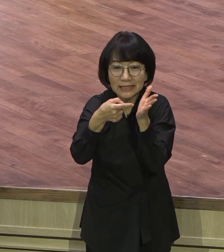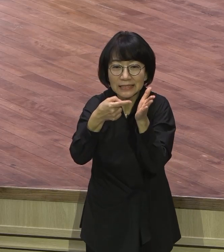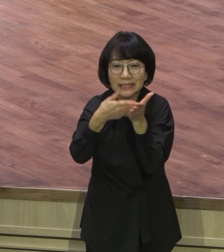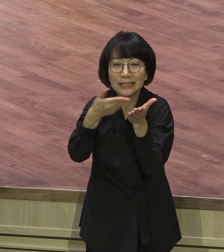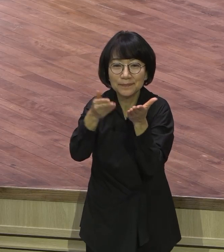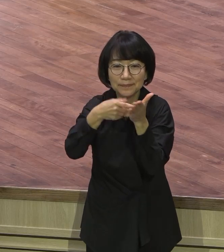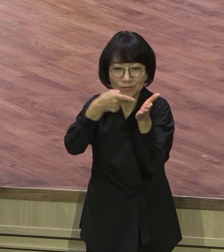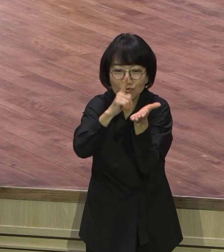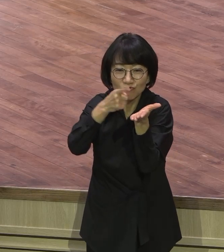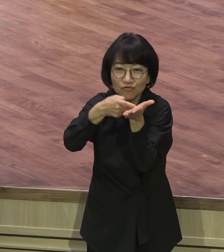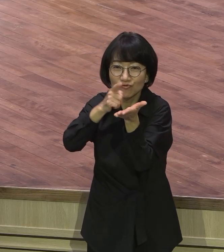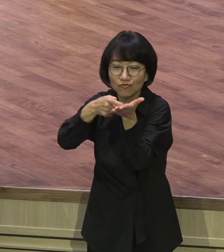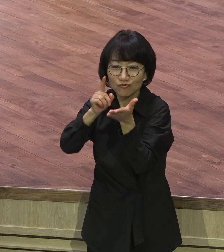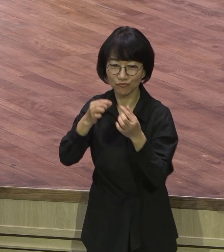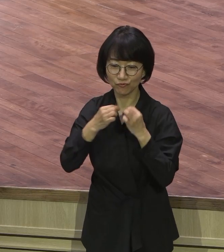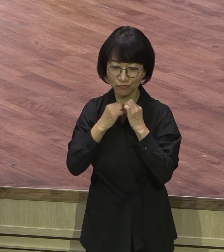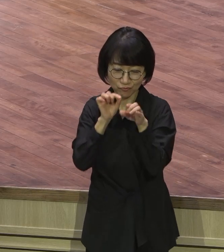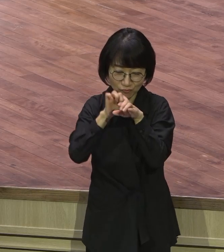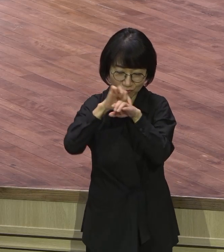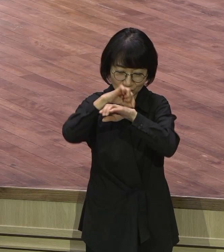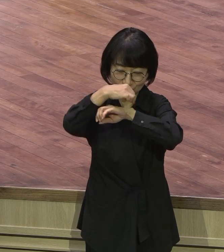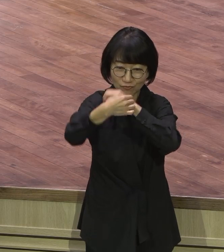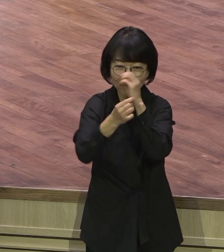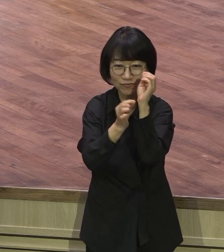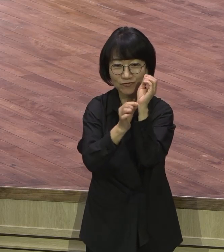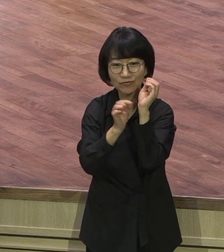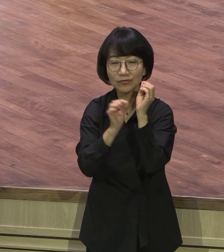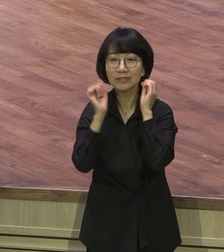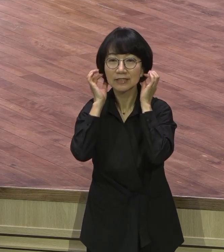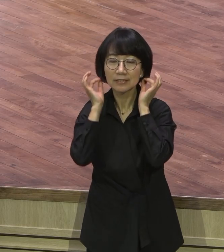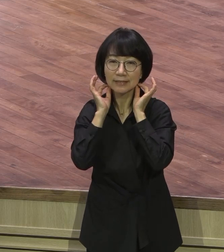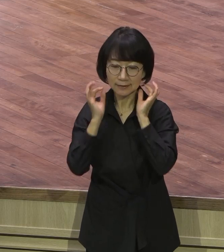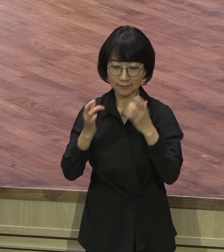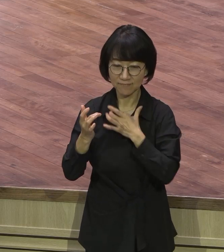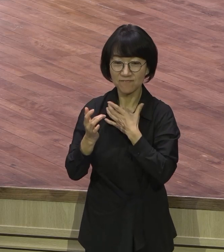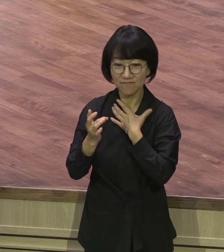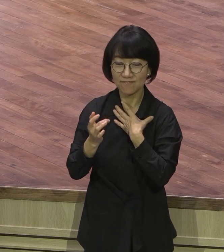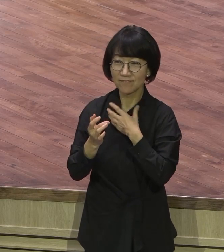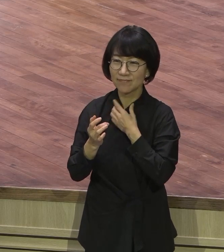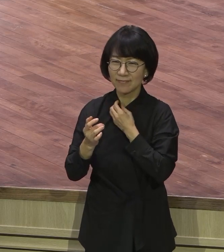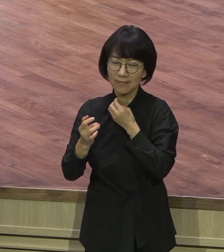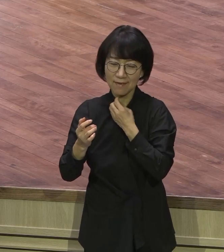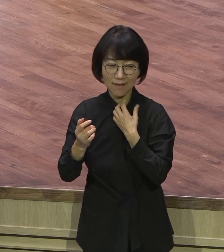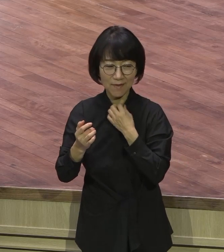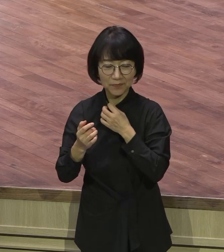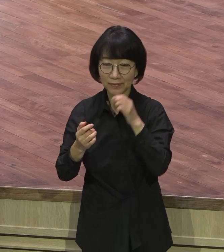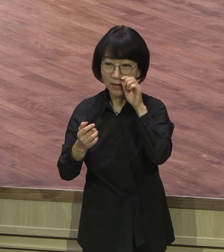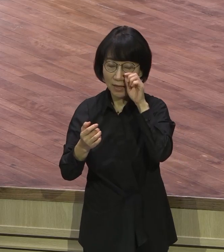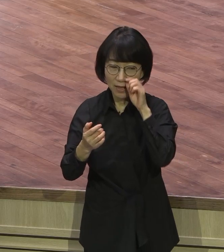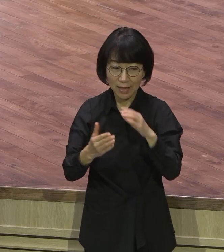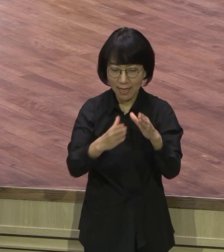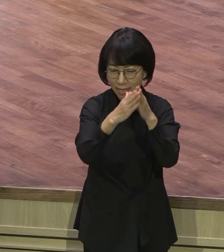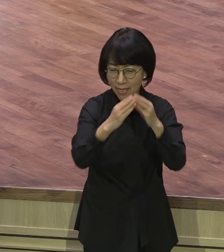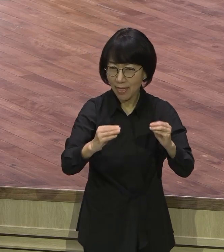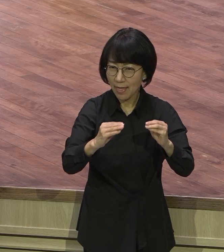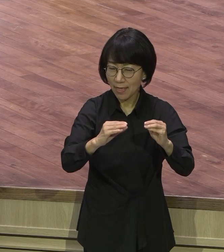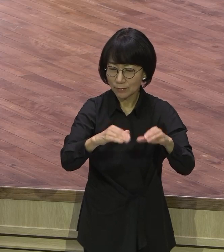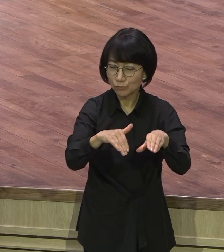있어요. 이 신상들이 그게 막 당시 애국에 수백 년 동안 살았고 그 문화가